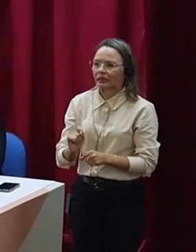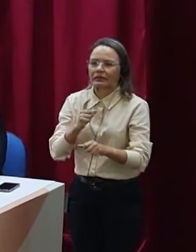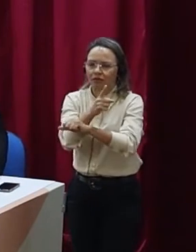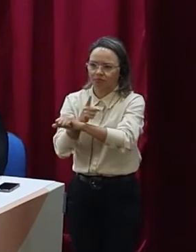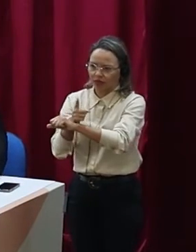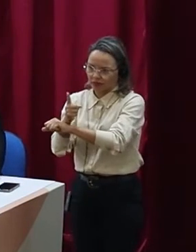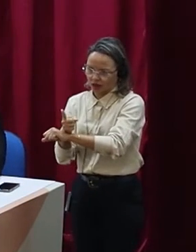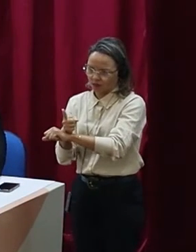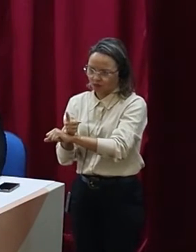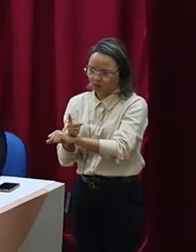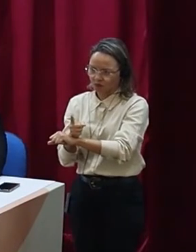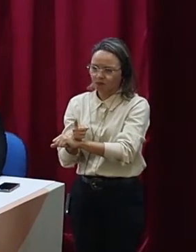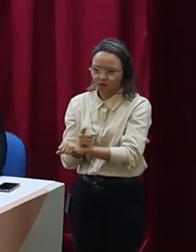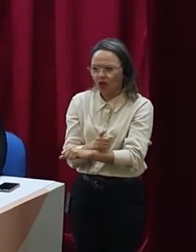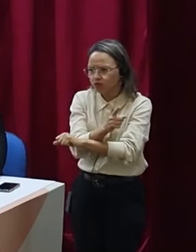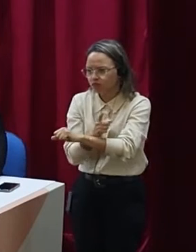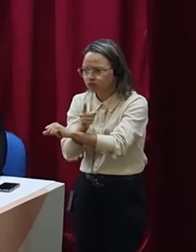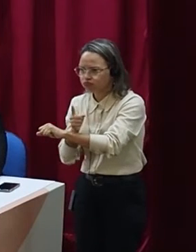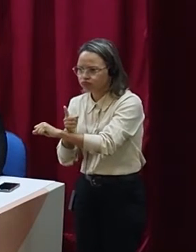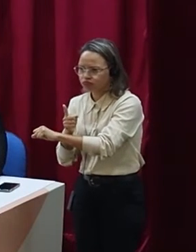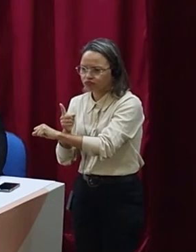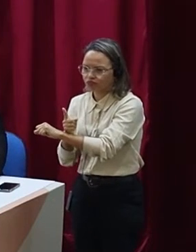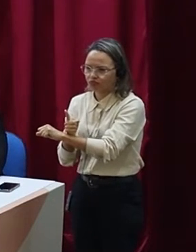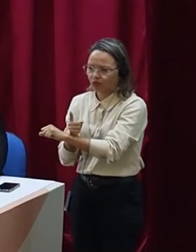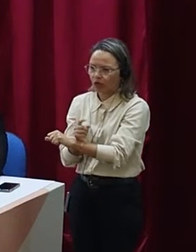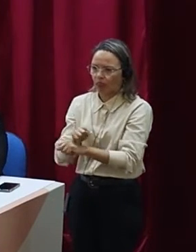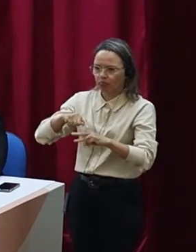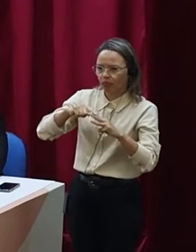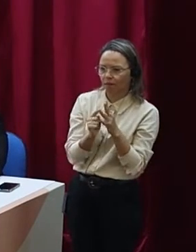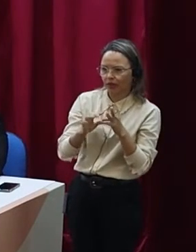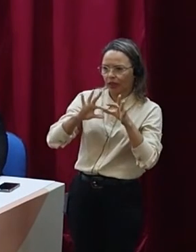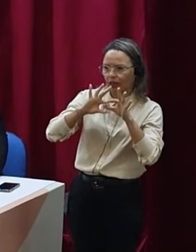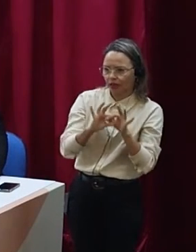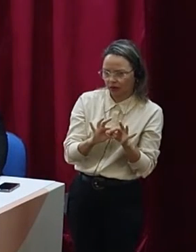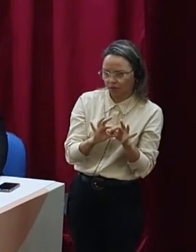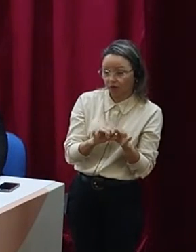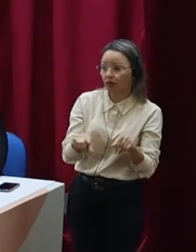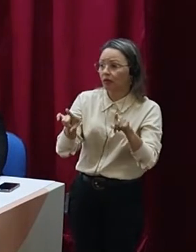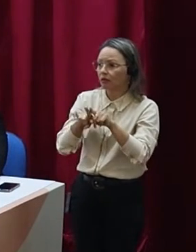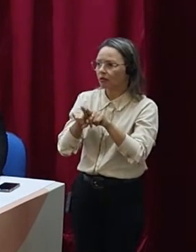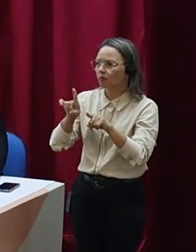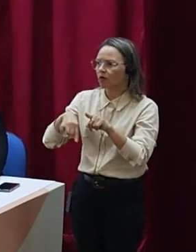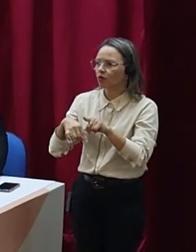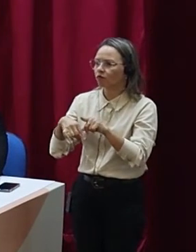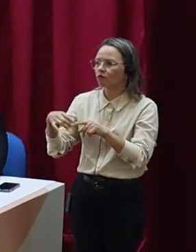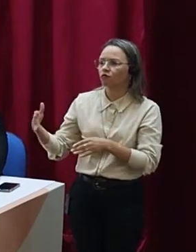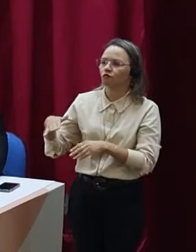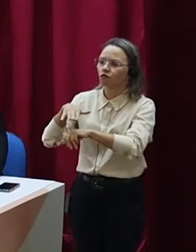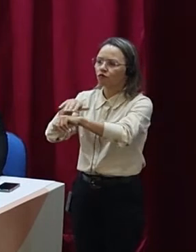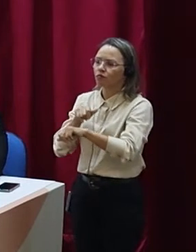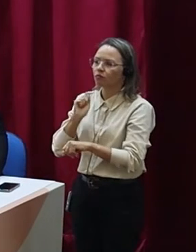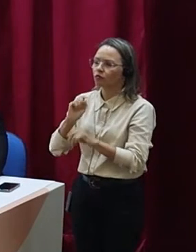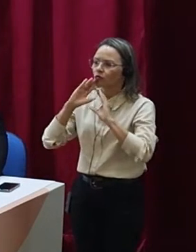de la Triple Alianza. En esa guerra también se convocó el primer congreso de grafía